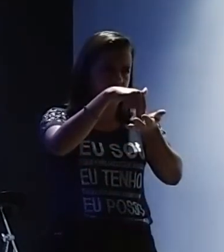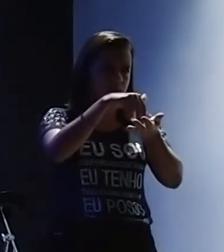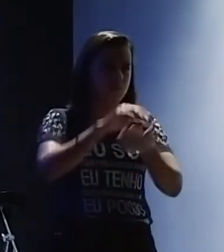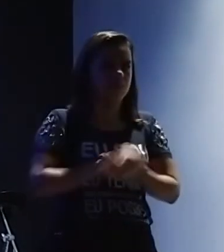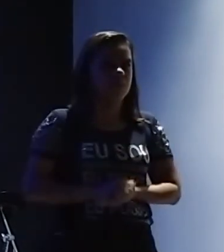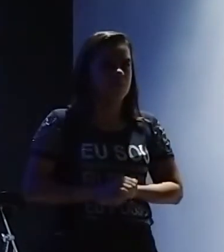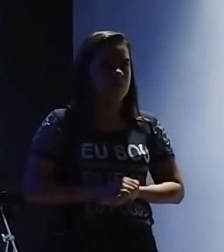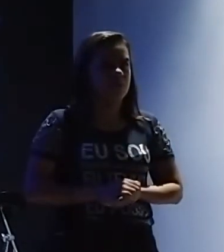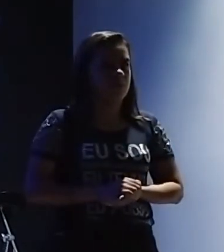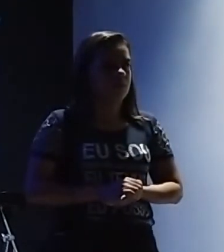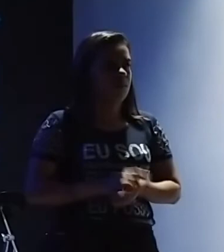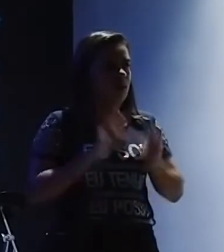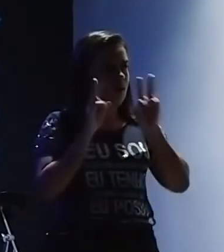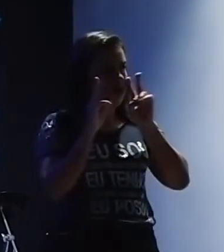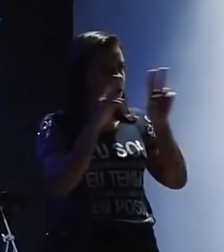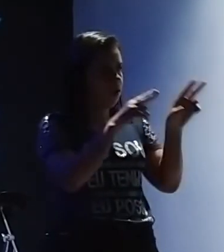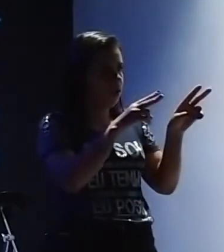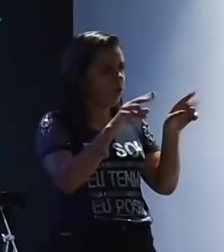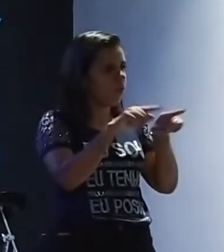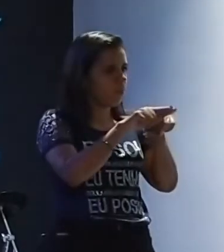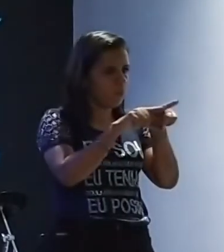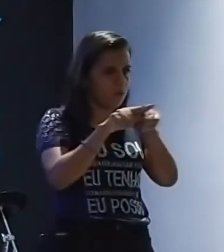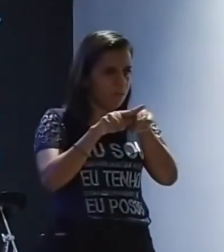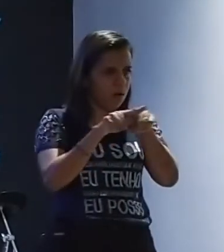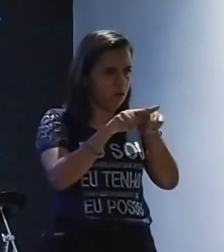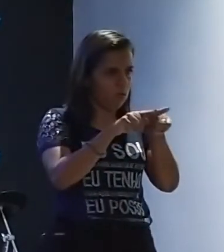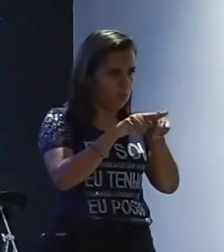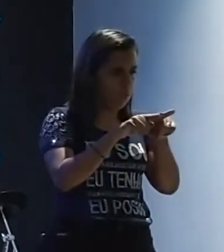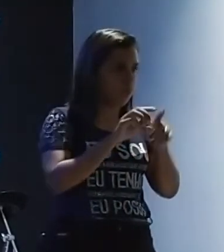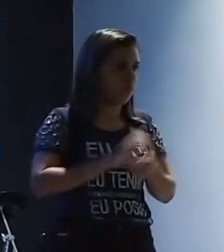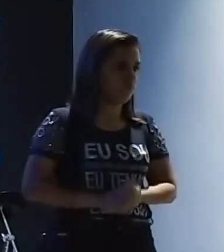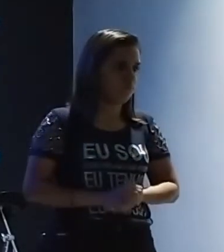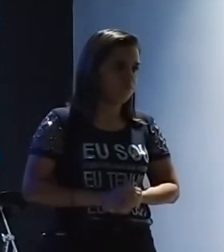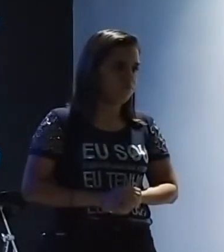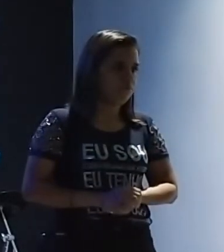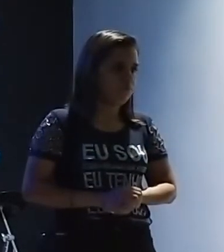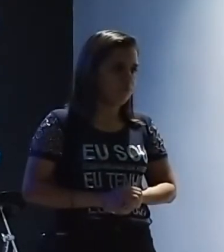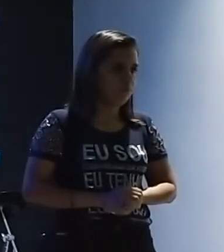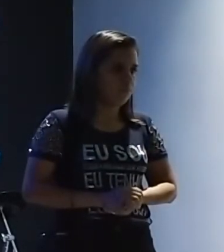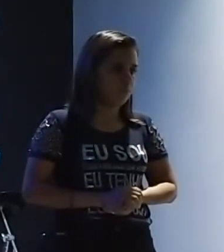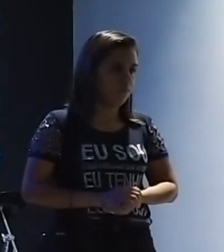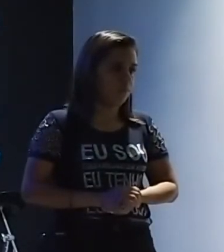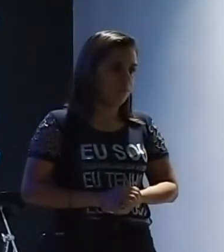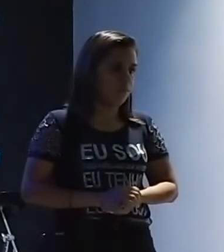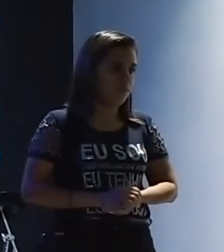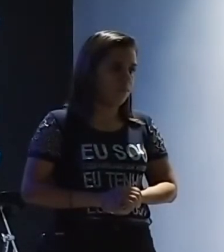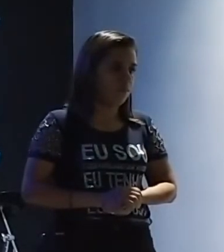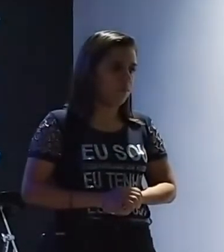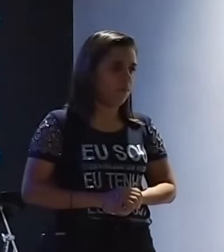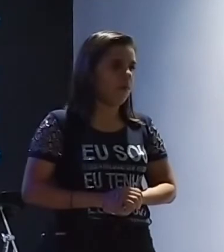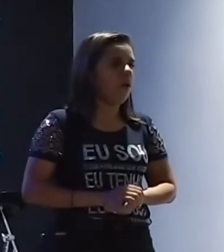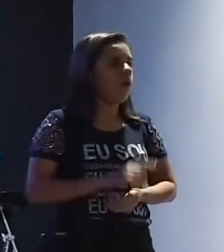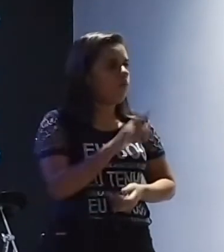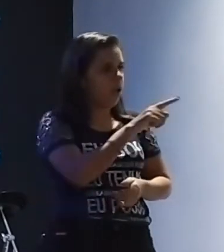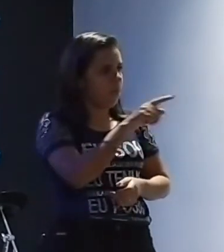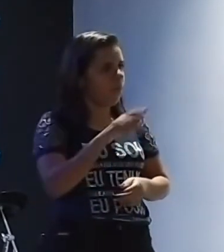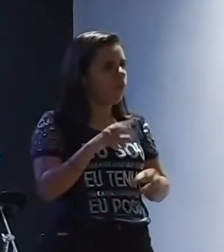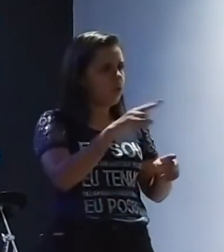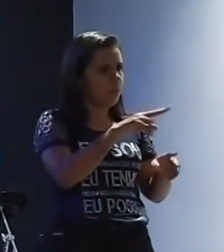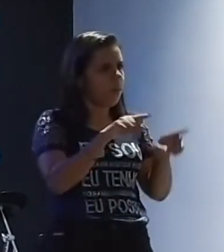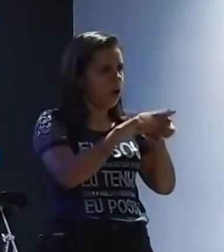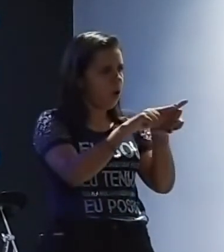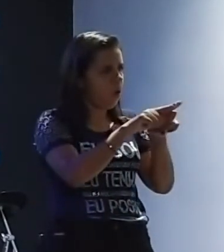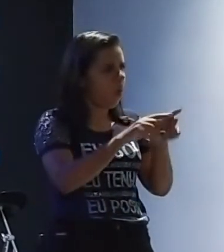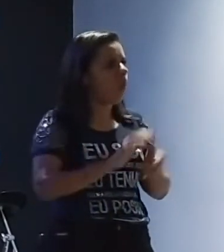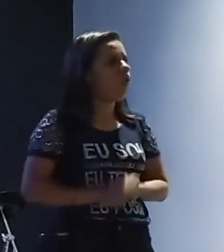olha para o seu irmão que está do lado e fala assim: quanto custa o evangelho? Fala para o teu irmão que está do lado assim. Toca no